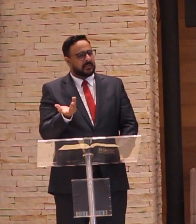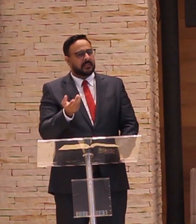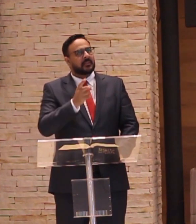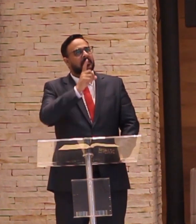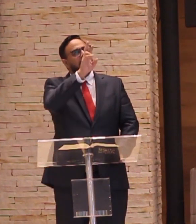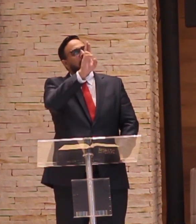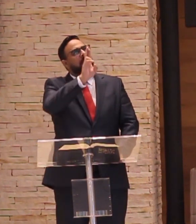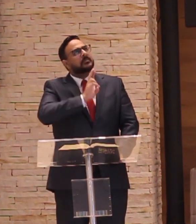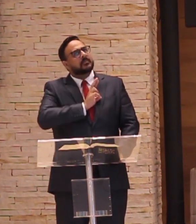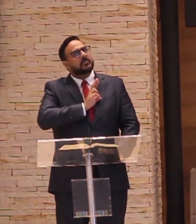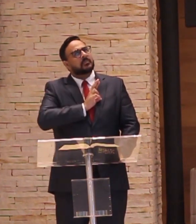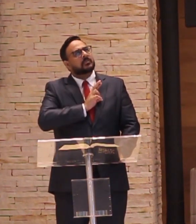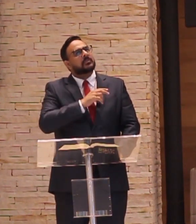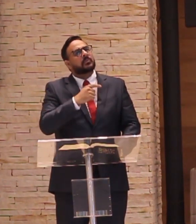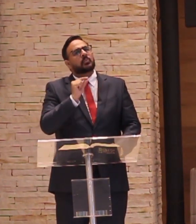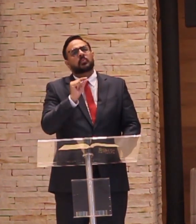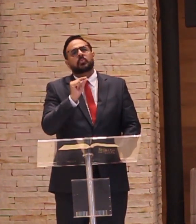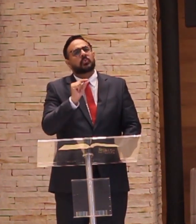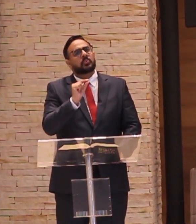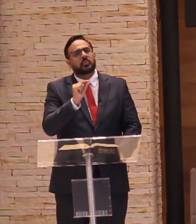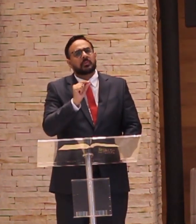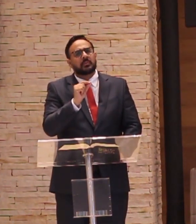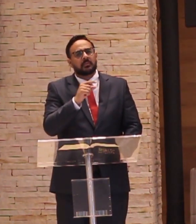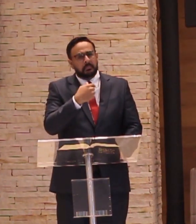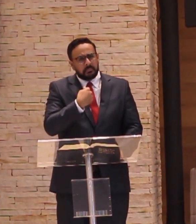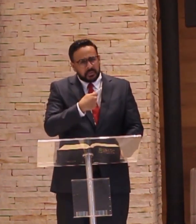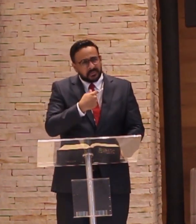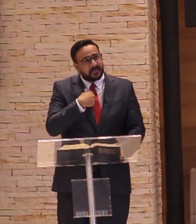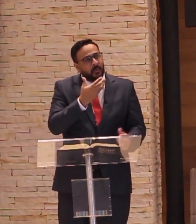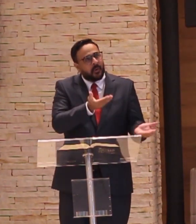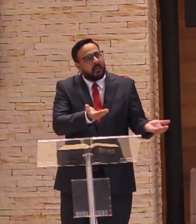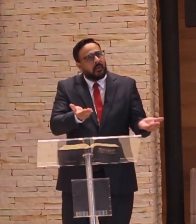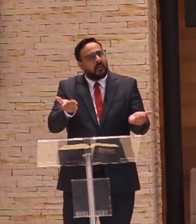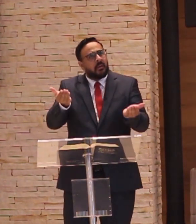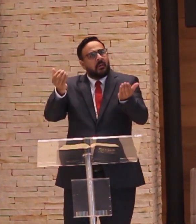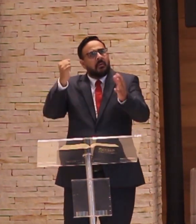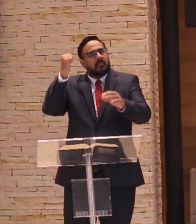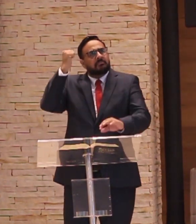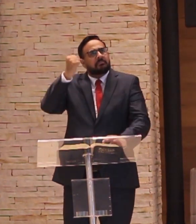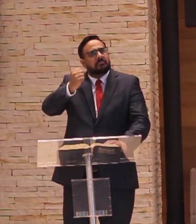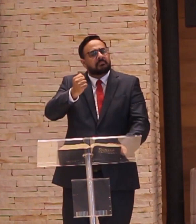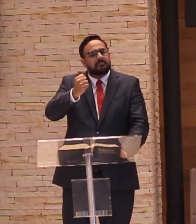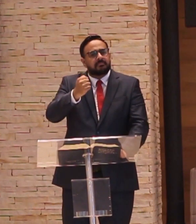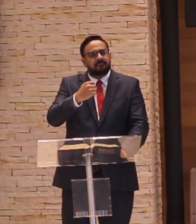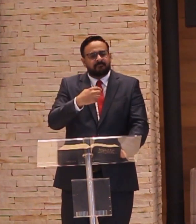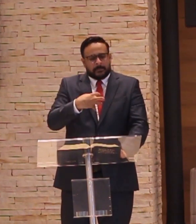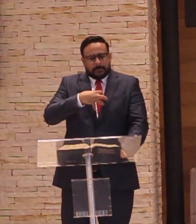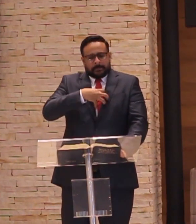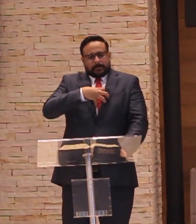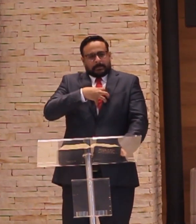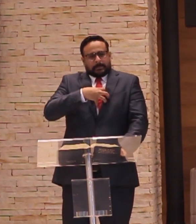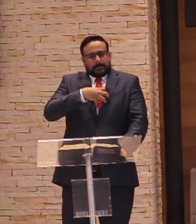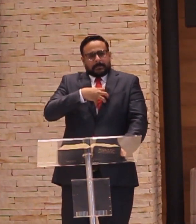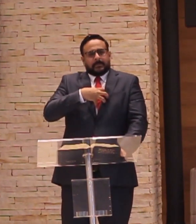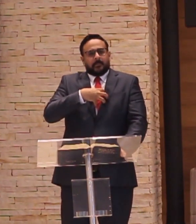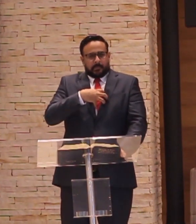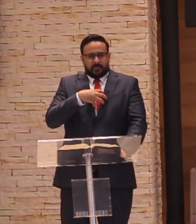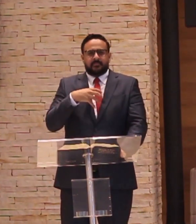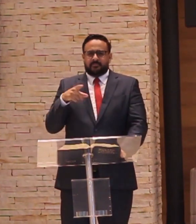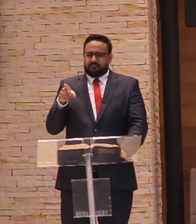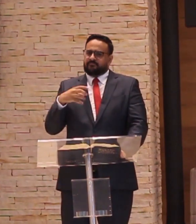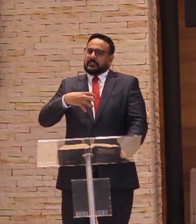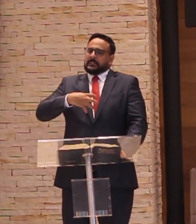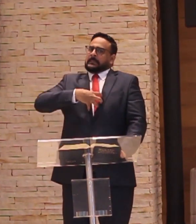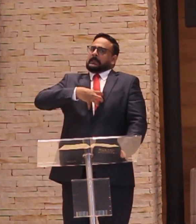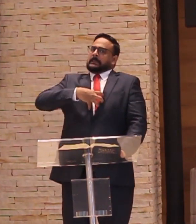de uma grande nação e das gerações futuras em Isaque, o seu filho. E agora Deus estava pedindo para que